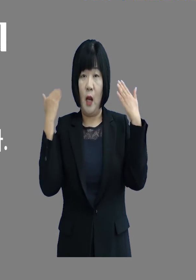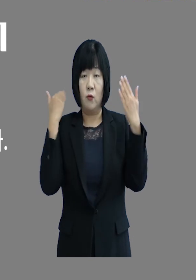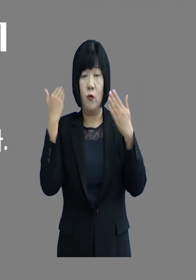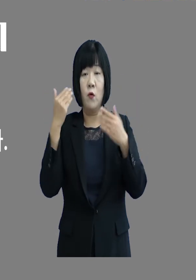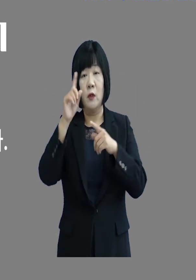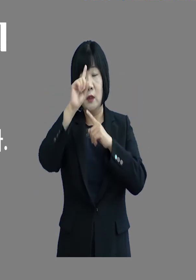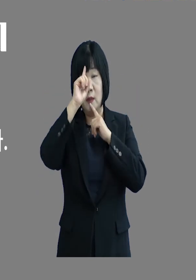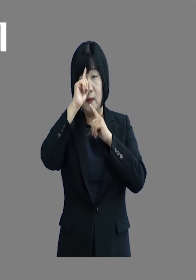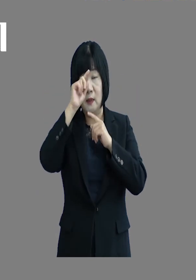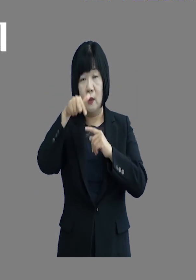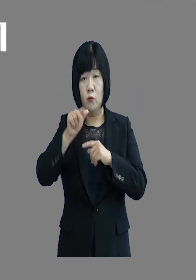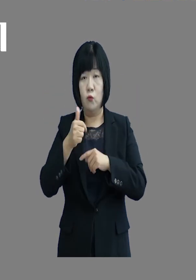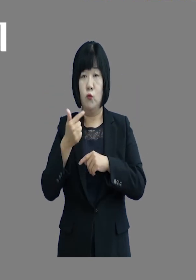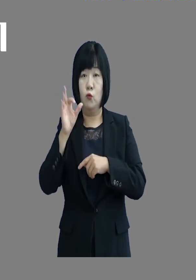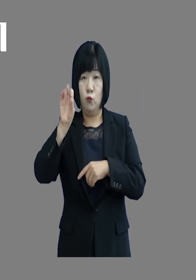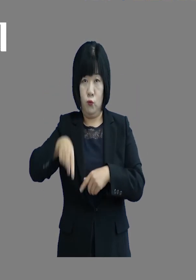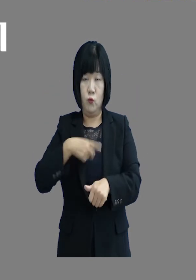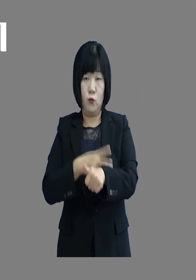이렇게 설명합니다.